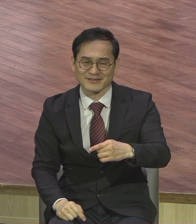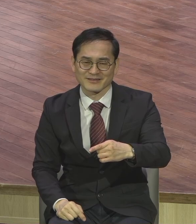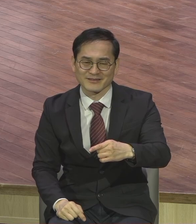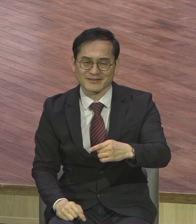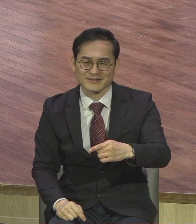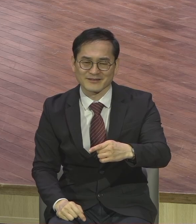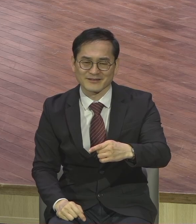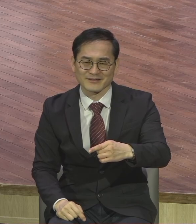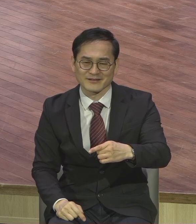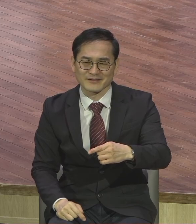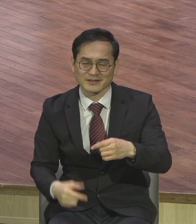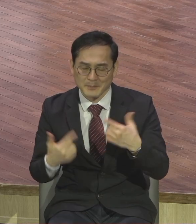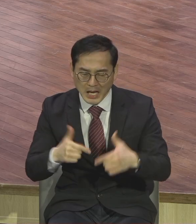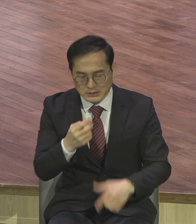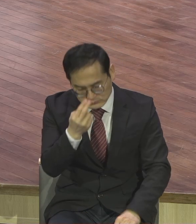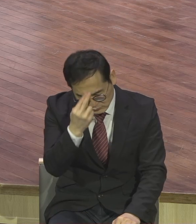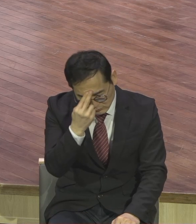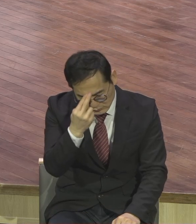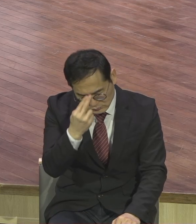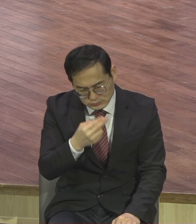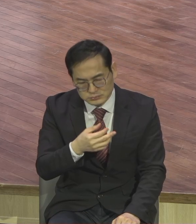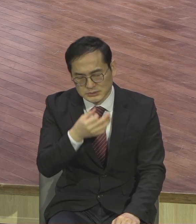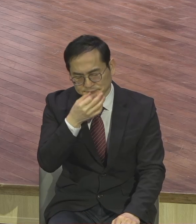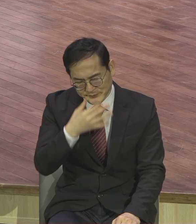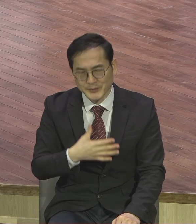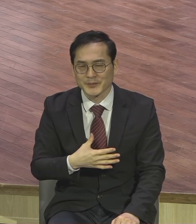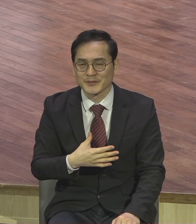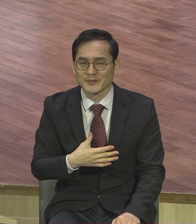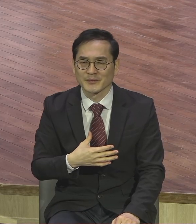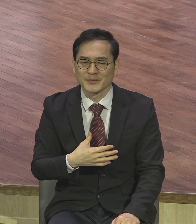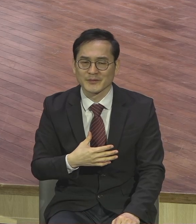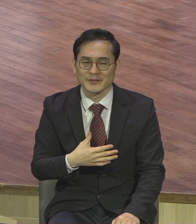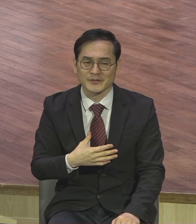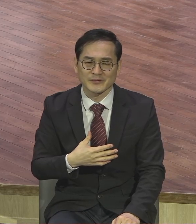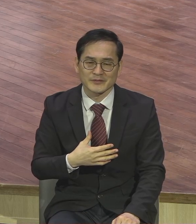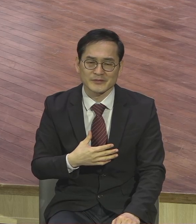어렵죠. 살기는 사는데 힘들지요. 사는 게